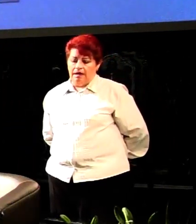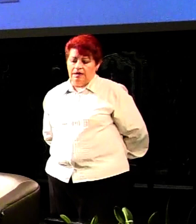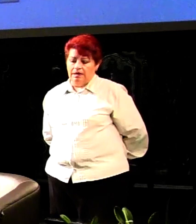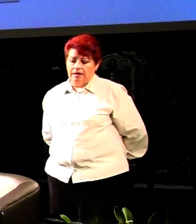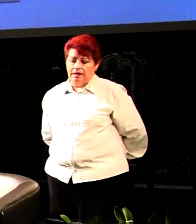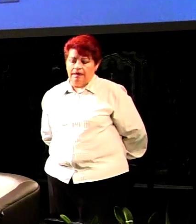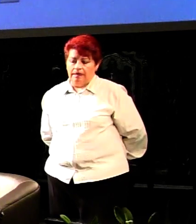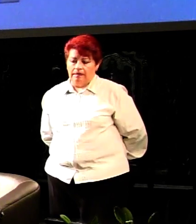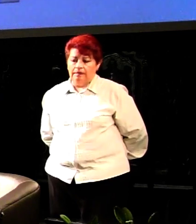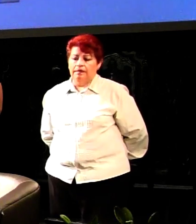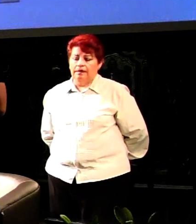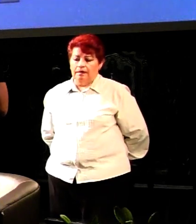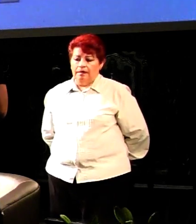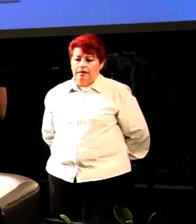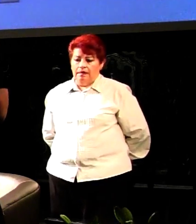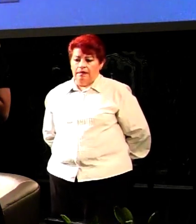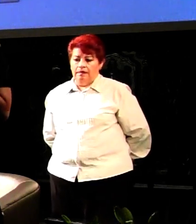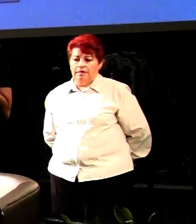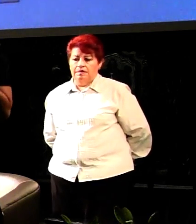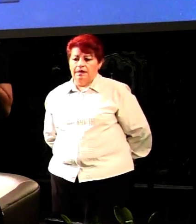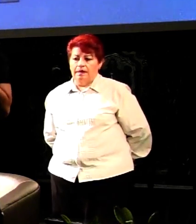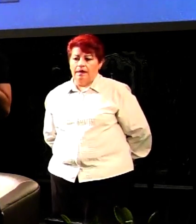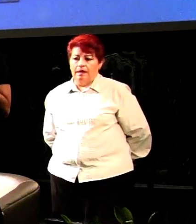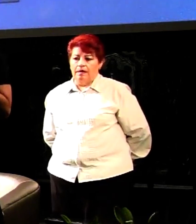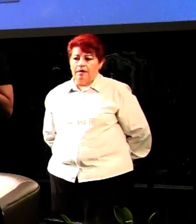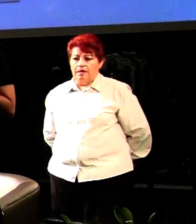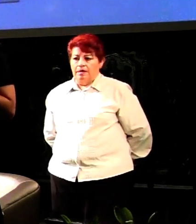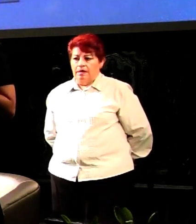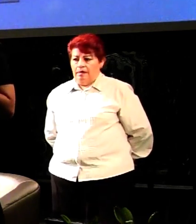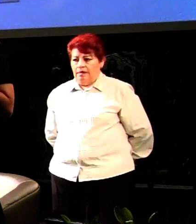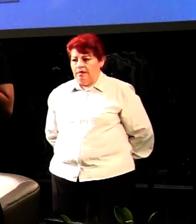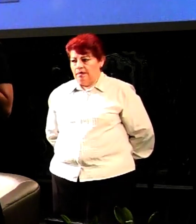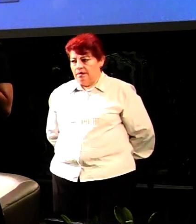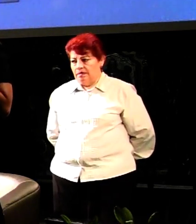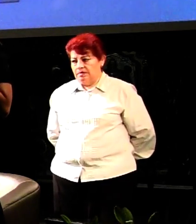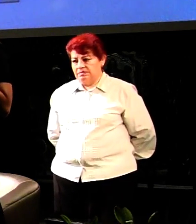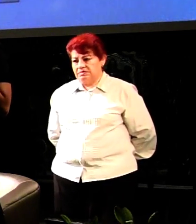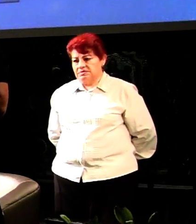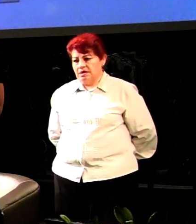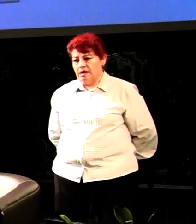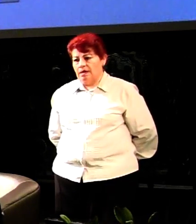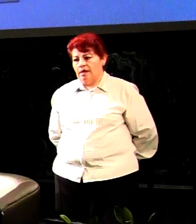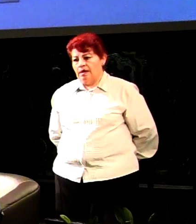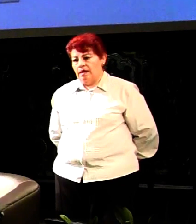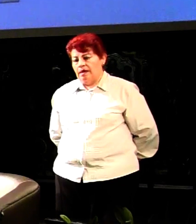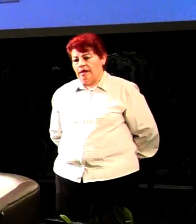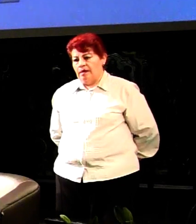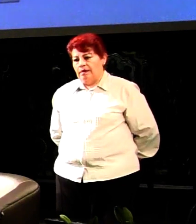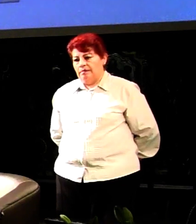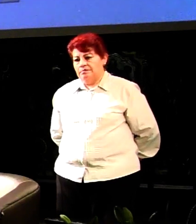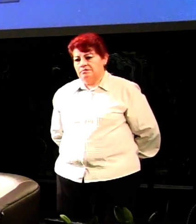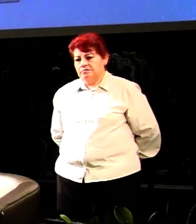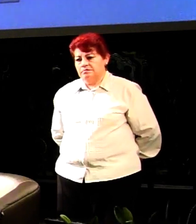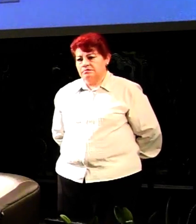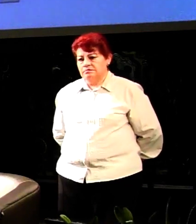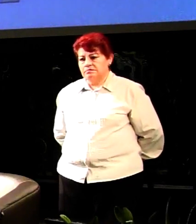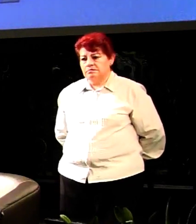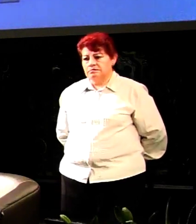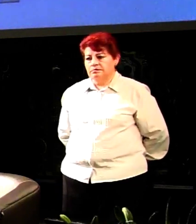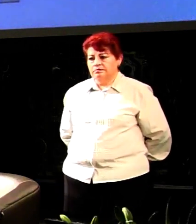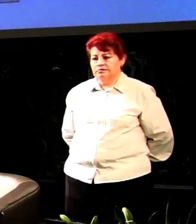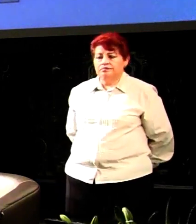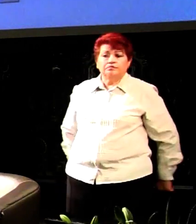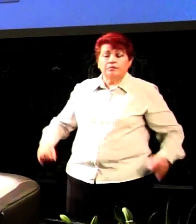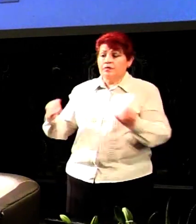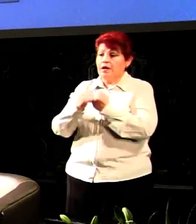dignidad humana, se hacen comentarios sobre la persona, donde también se hacen discriminaciones sobre la